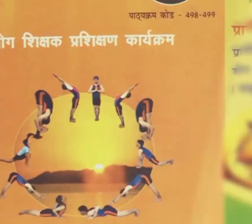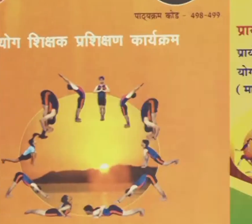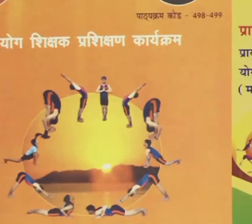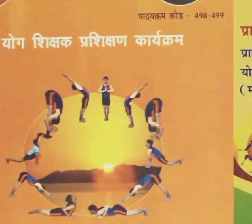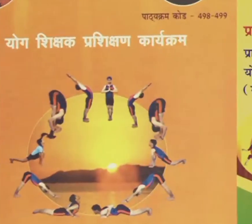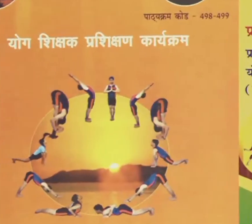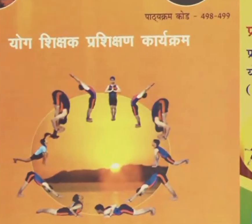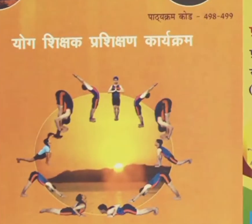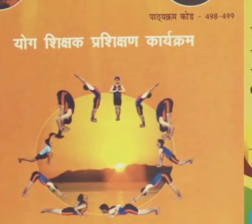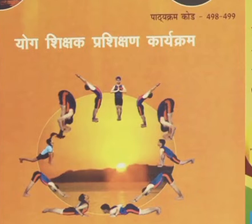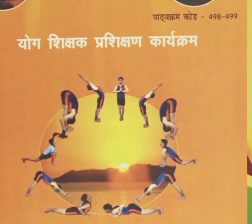योग,